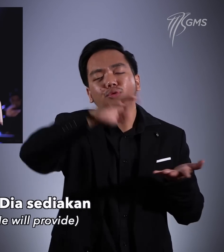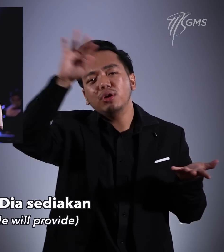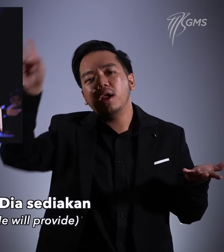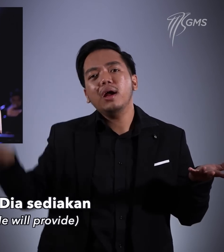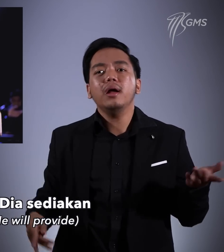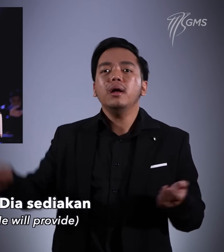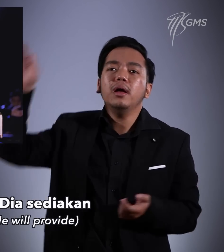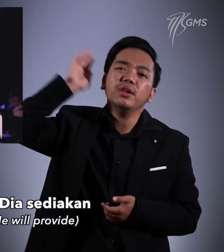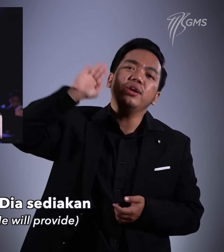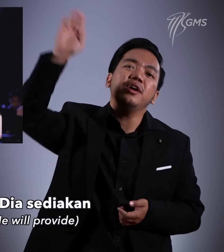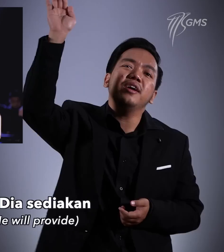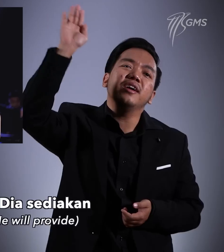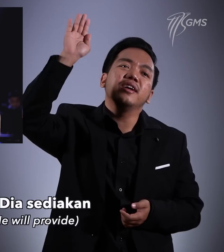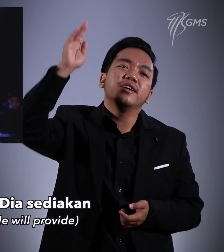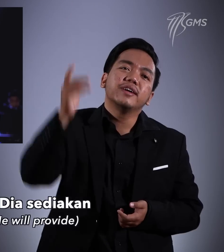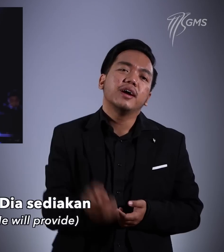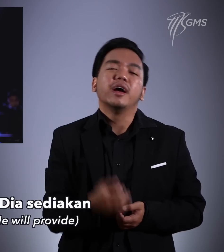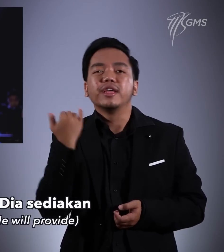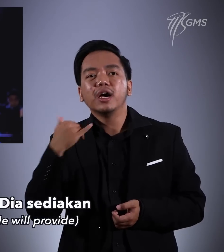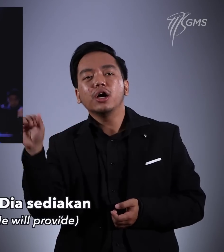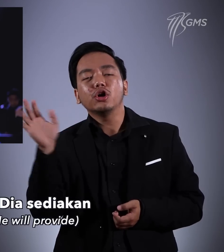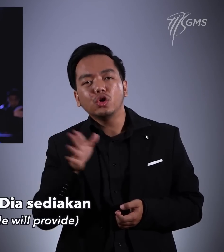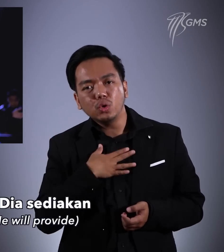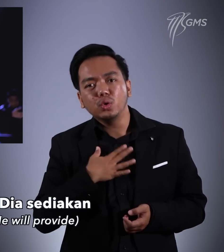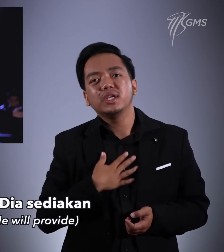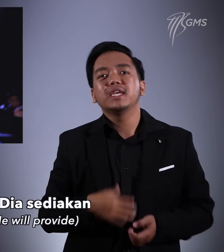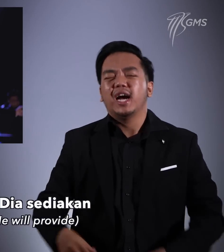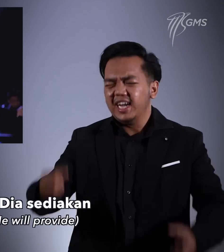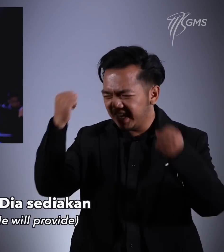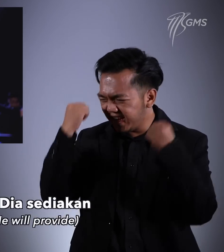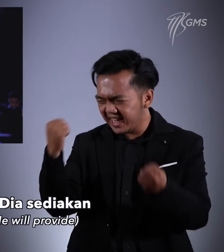bagi kemuliaan-Nya. Yang ku